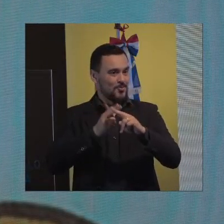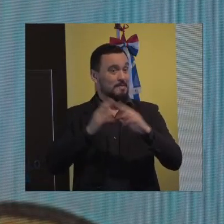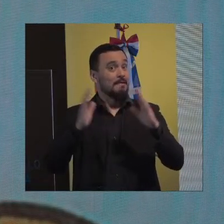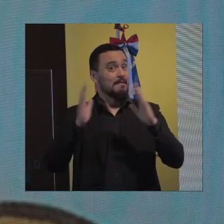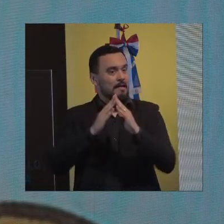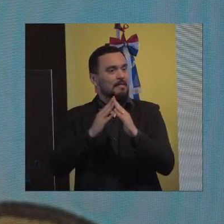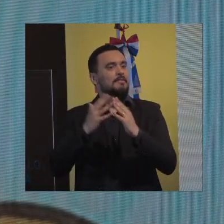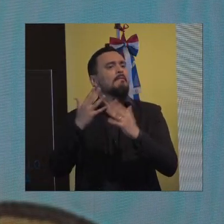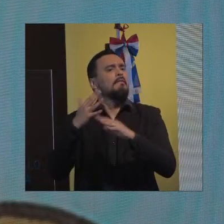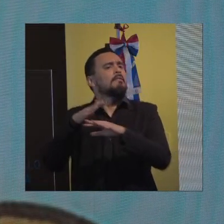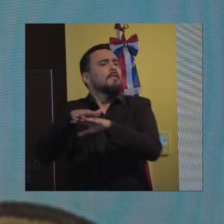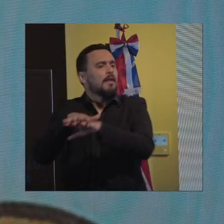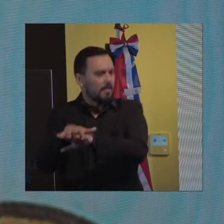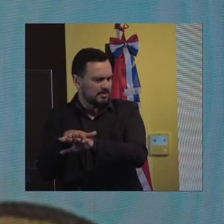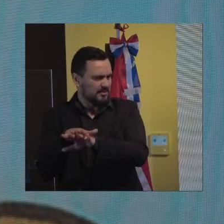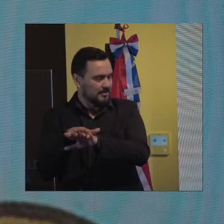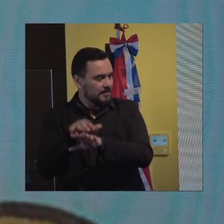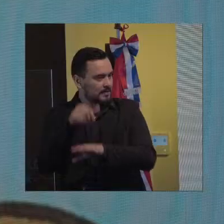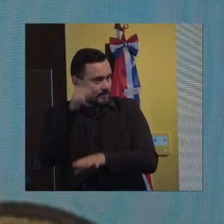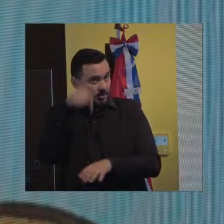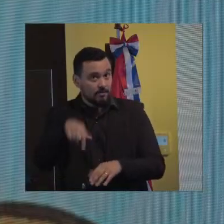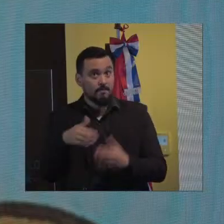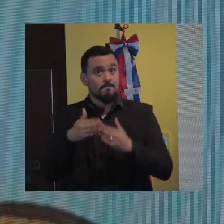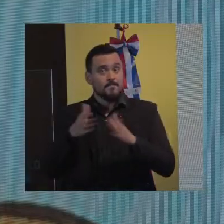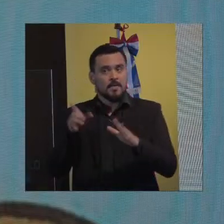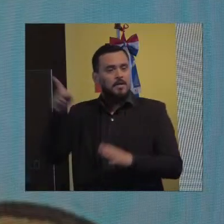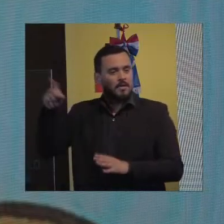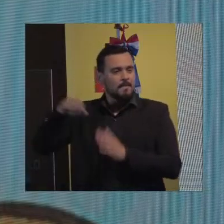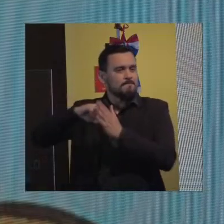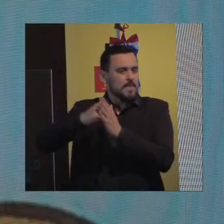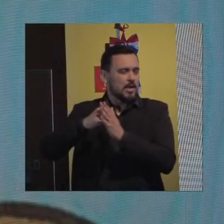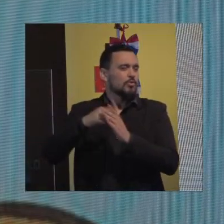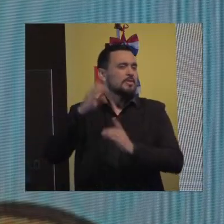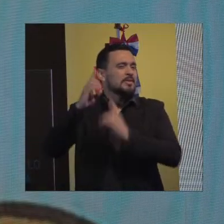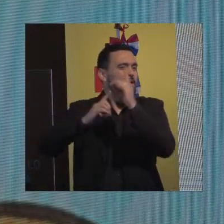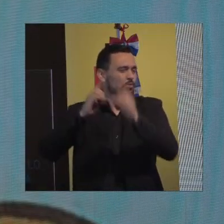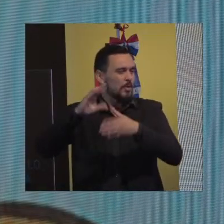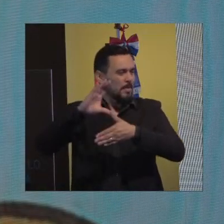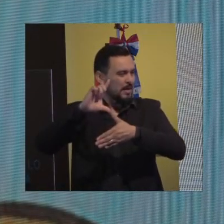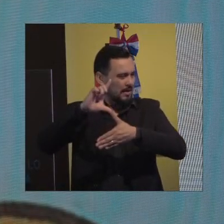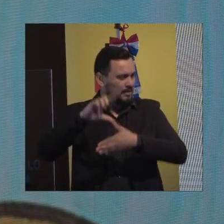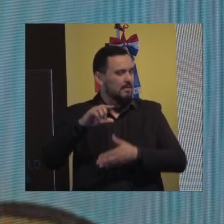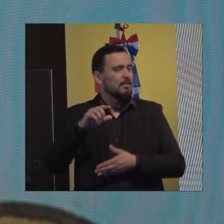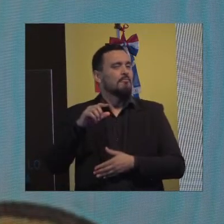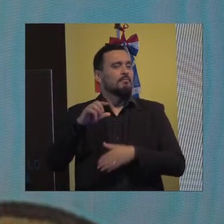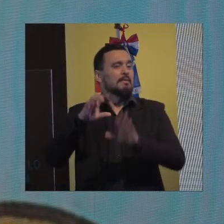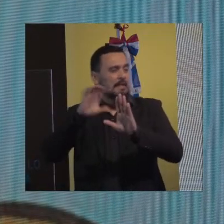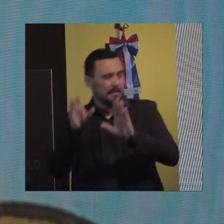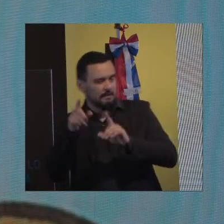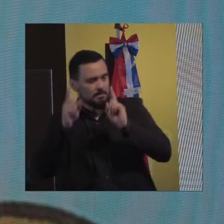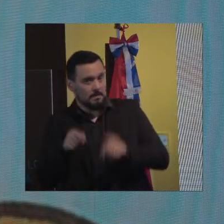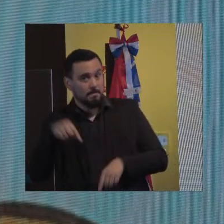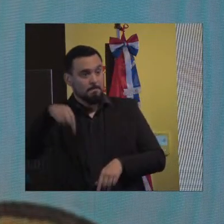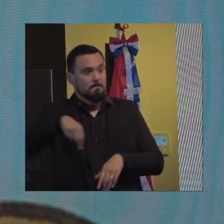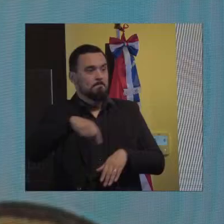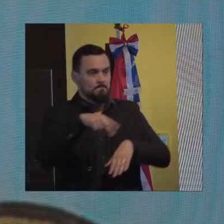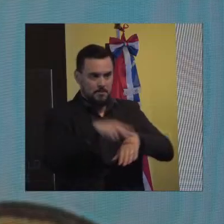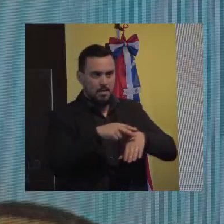que abrió CAF, Banco de Desarrollo de América Latina y el Caribe en Paraguay, como